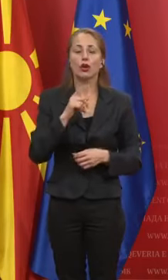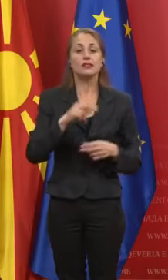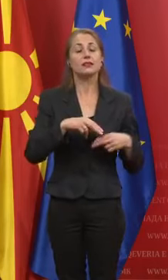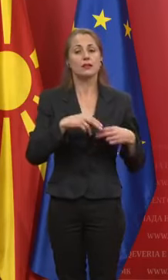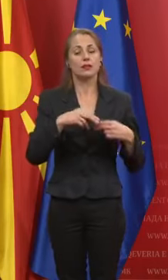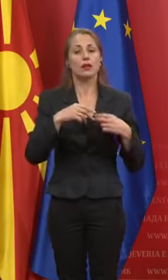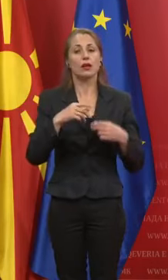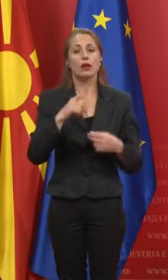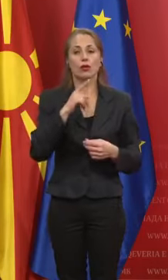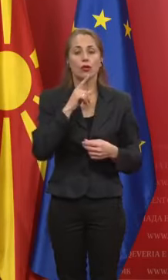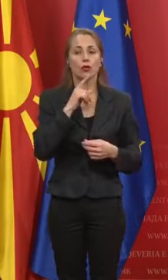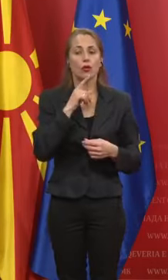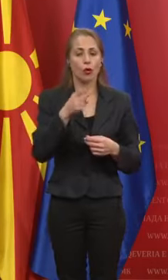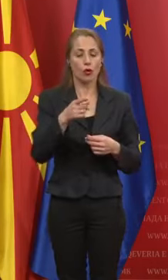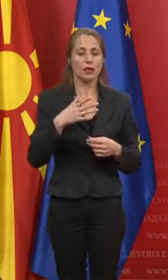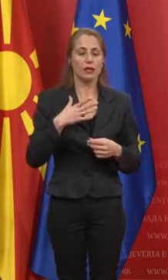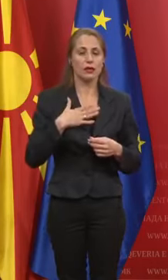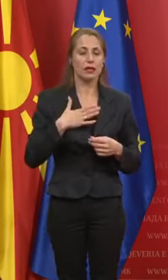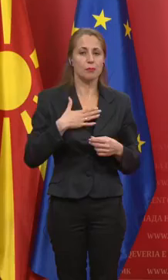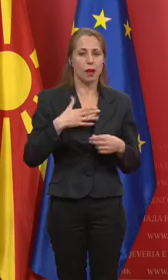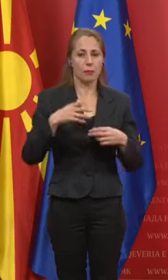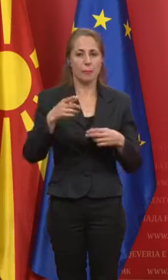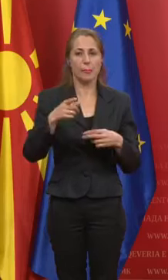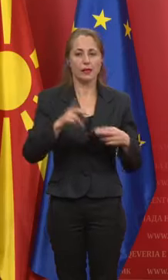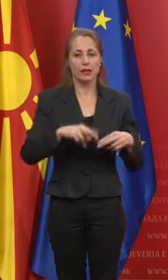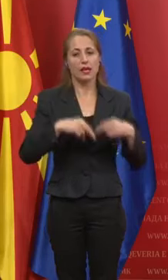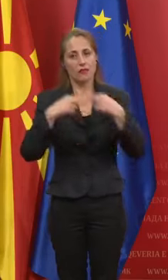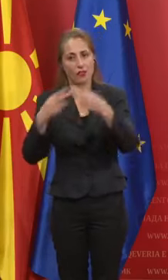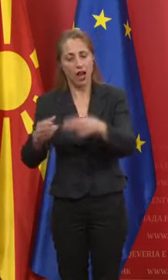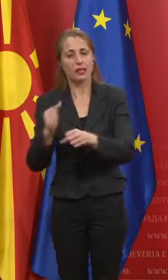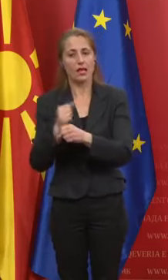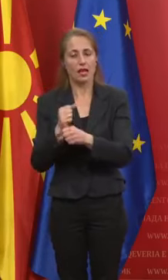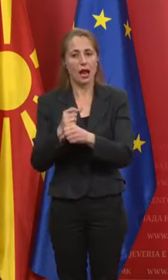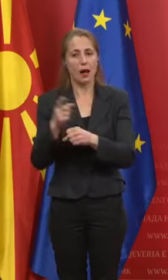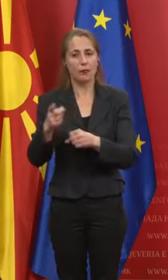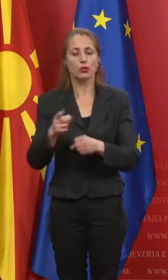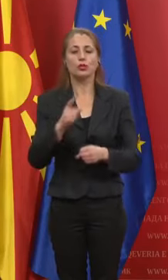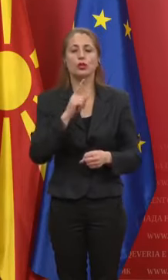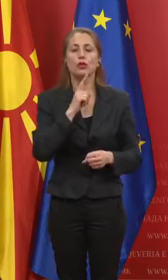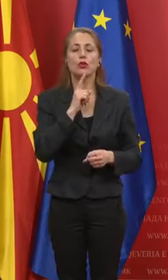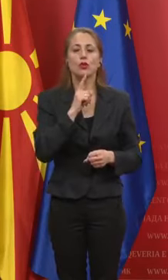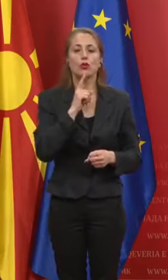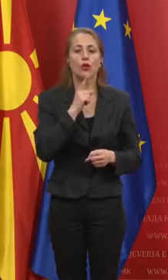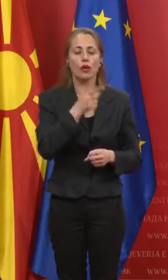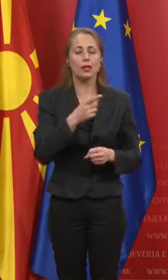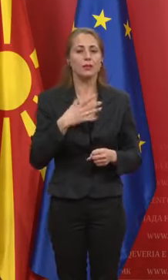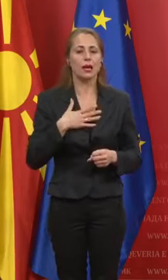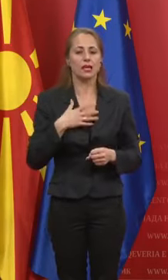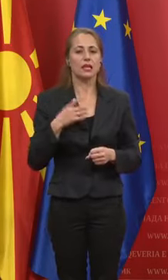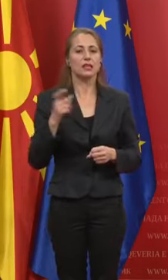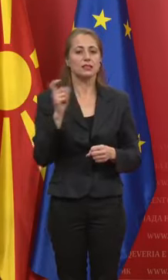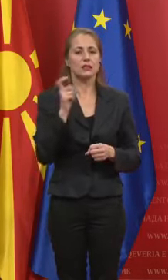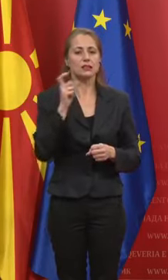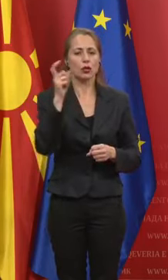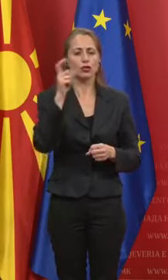диагноза хронична болест, кој што никако не им го афектира нивното секојдневно